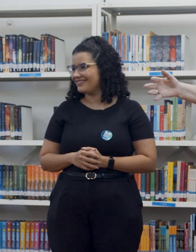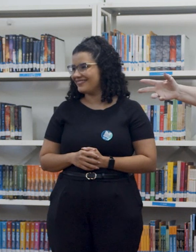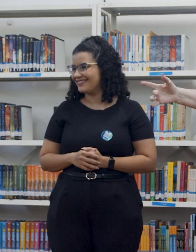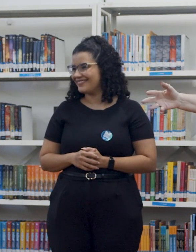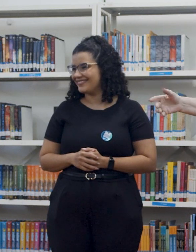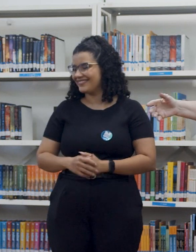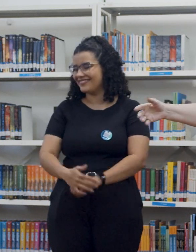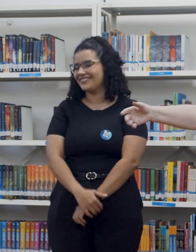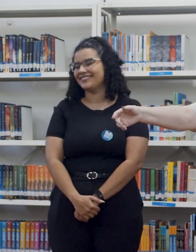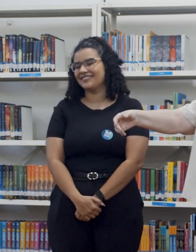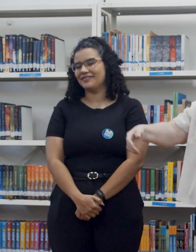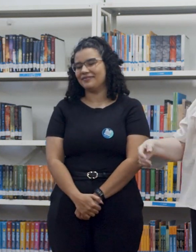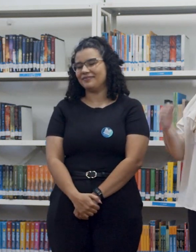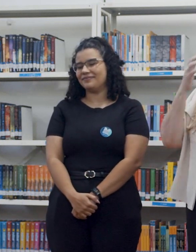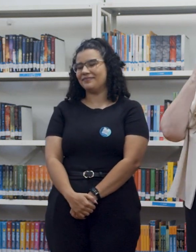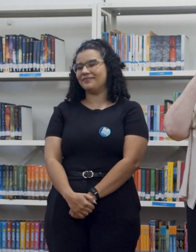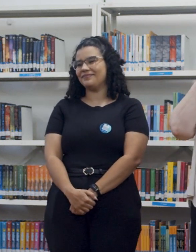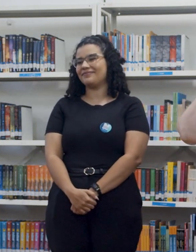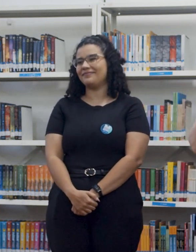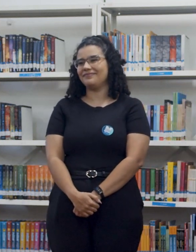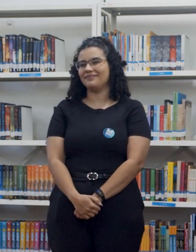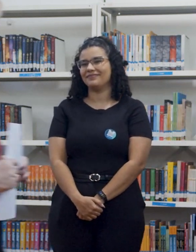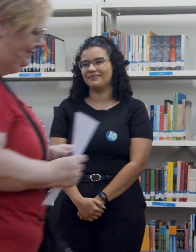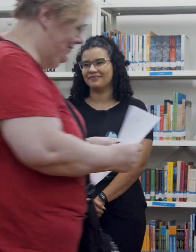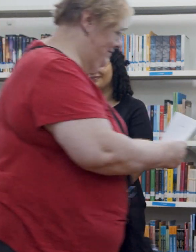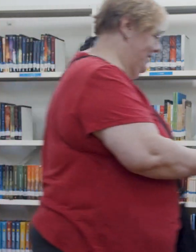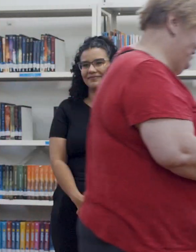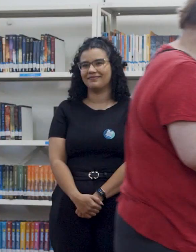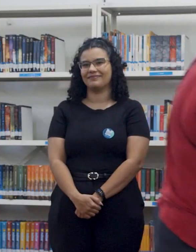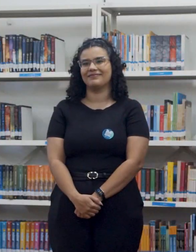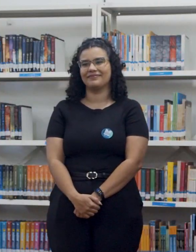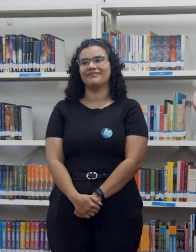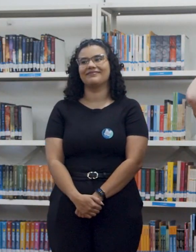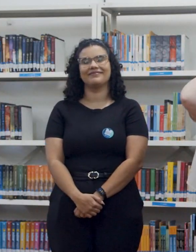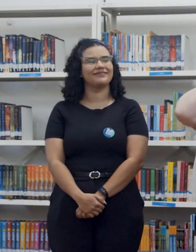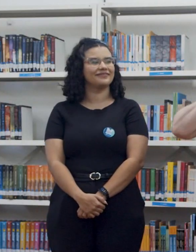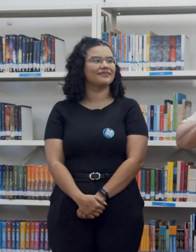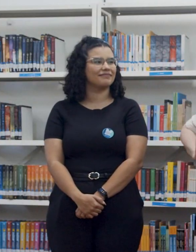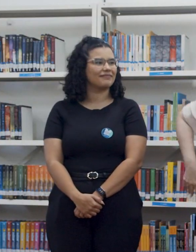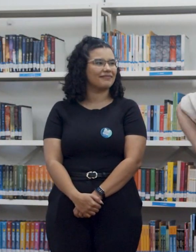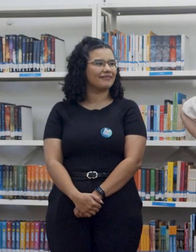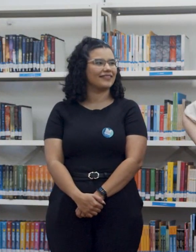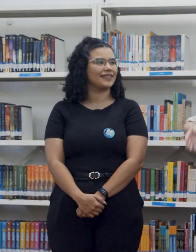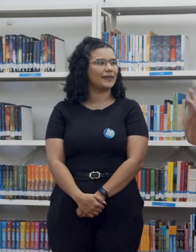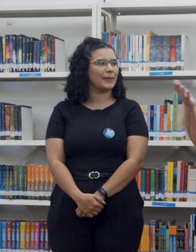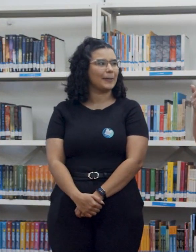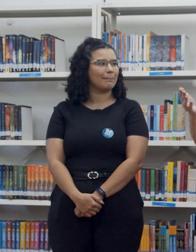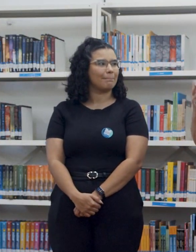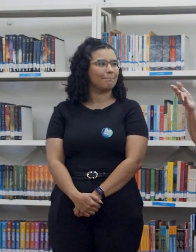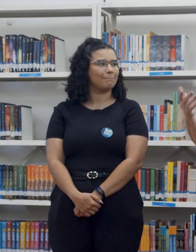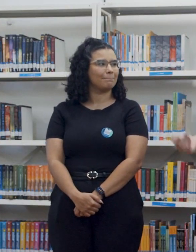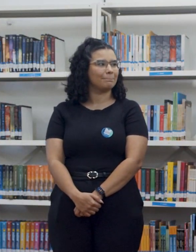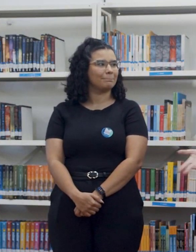Vem. Senhora branca de cabelo curto e loiro vai para a frente com papéis em mãos. Usa camiseta vermelha e calça Você não cinza. falou